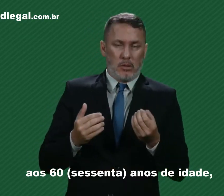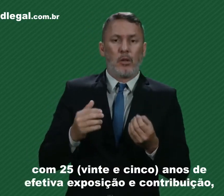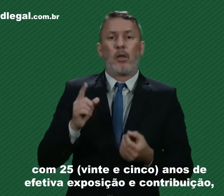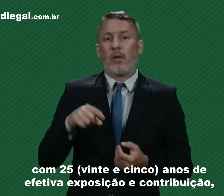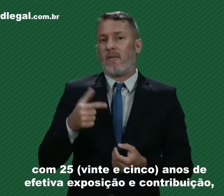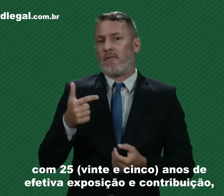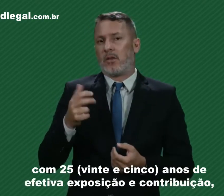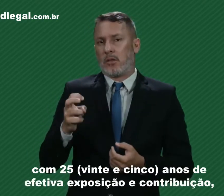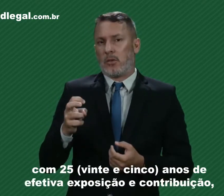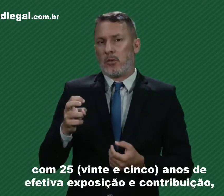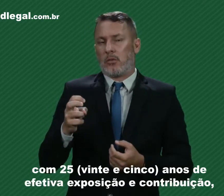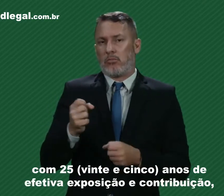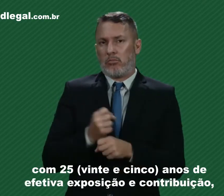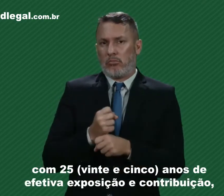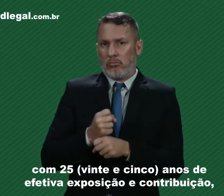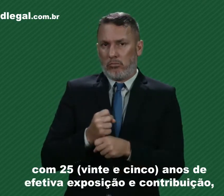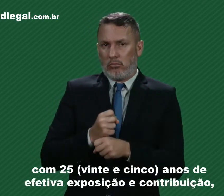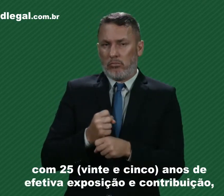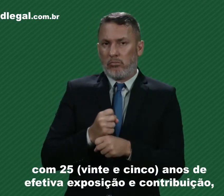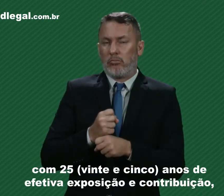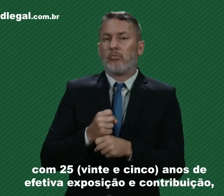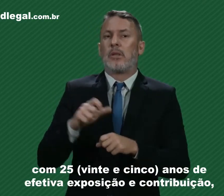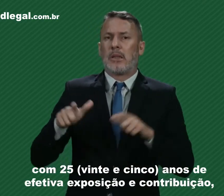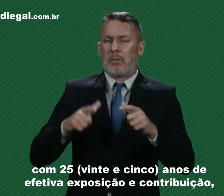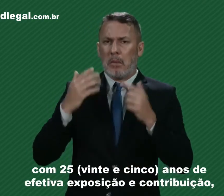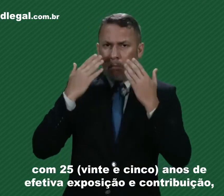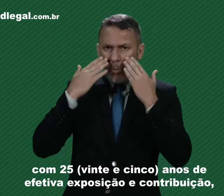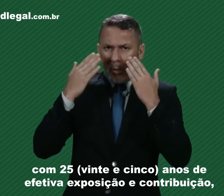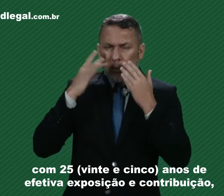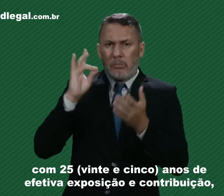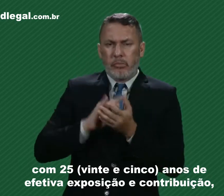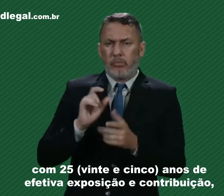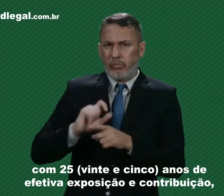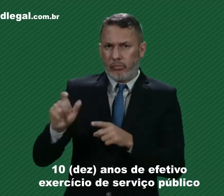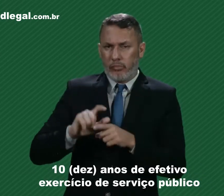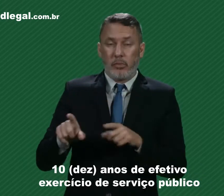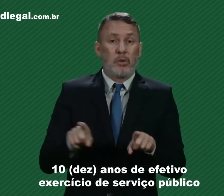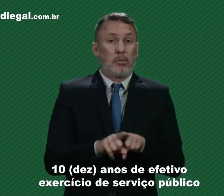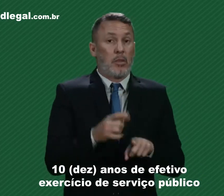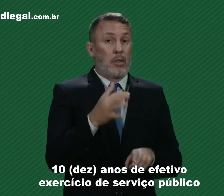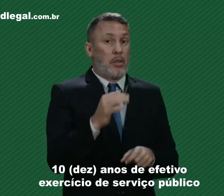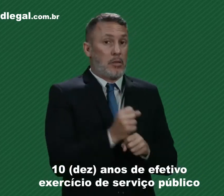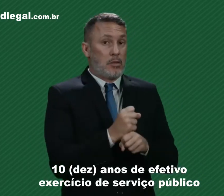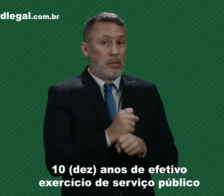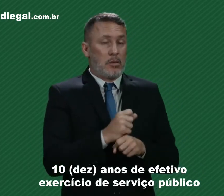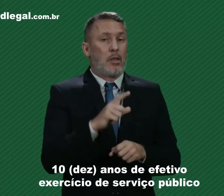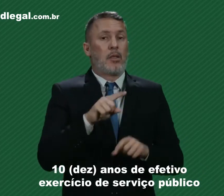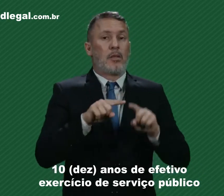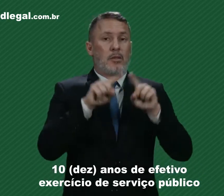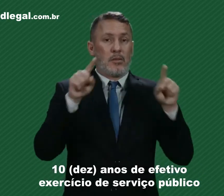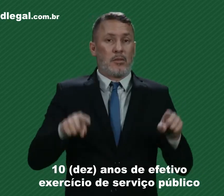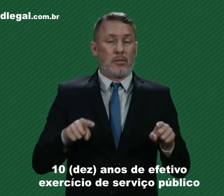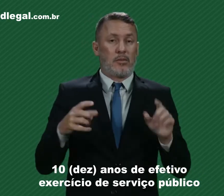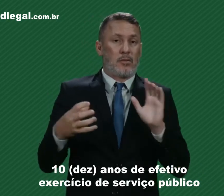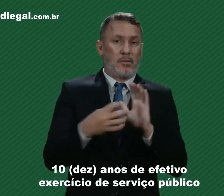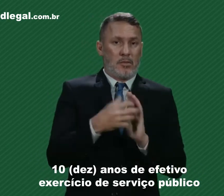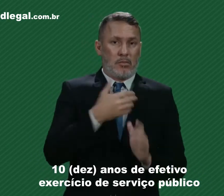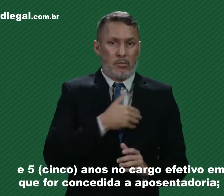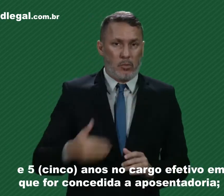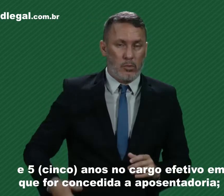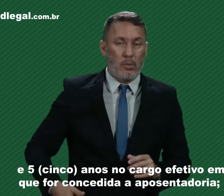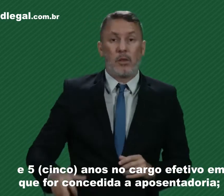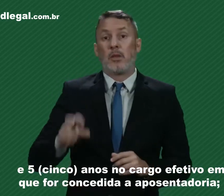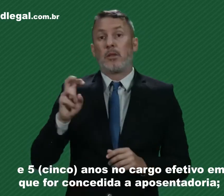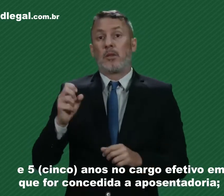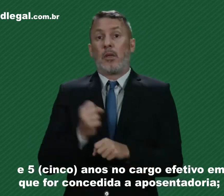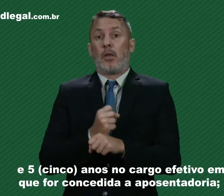de idade, com 25 anos de efetiva exposição e contribuição, 10 anos de efetivo exercício de serviço público